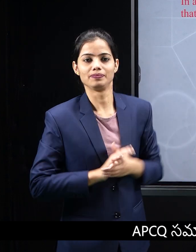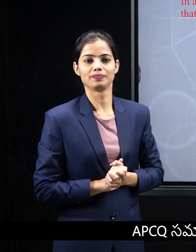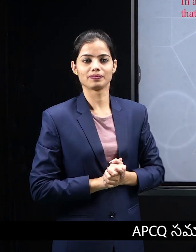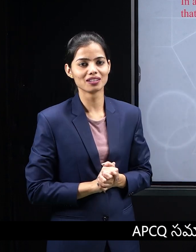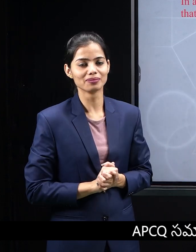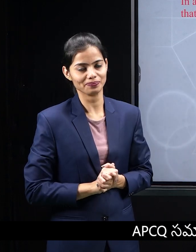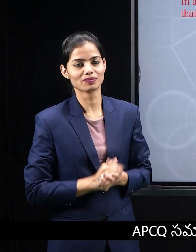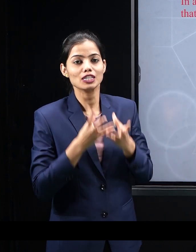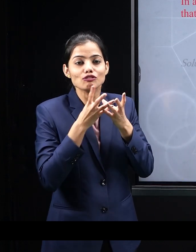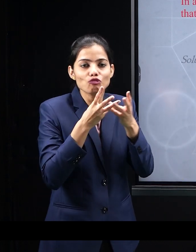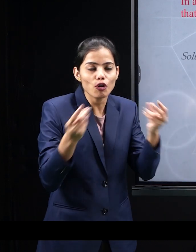అని చూపించు. పరిష్కారం: